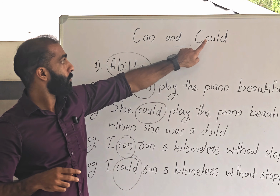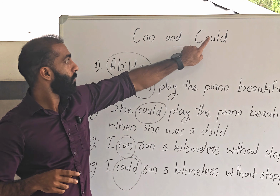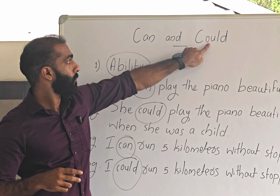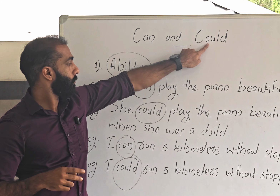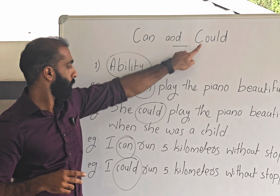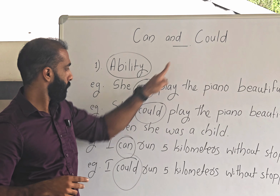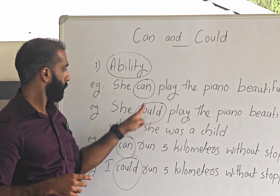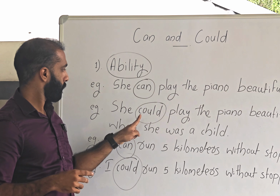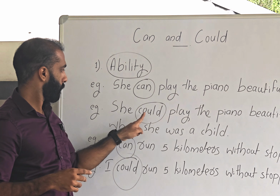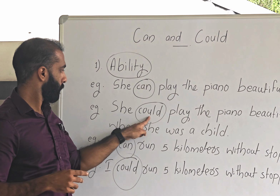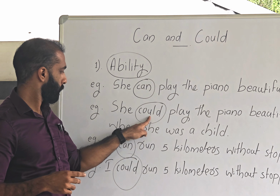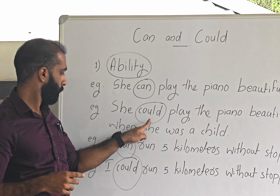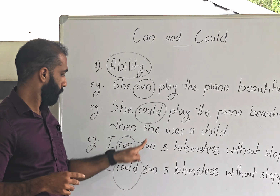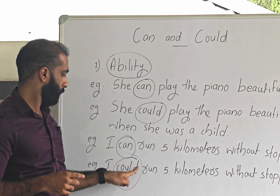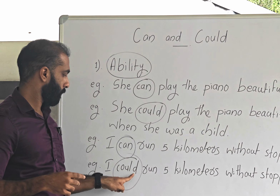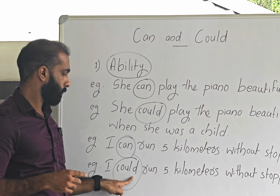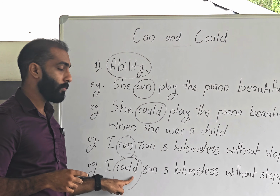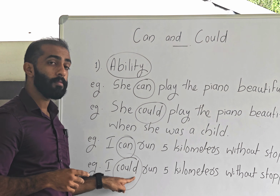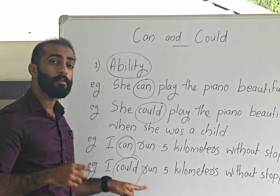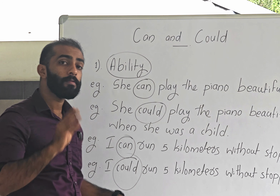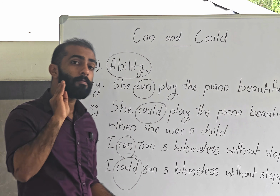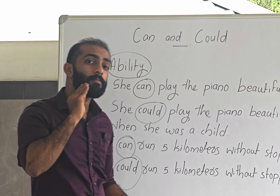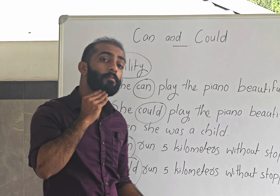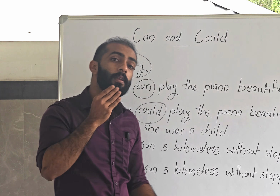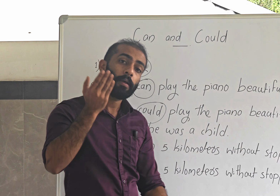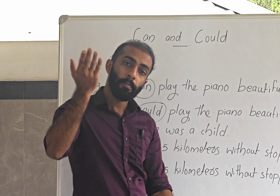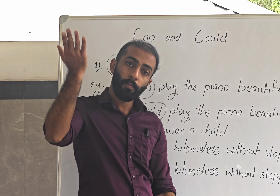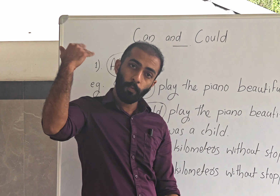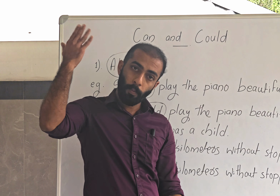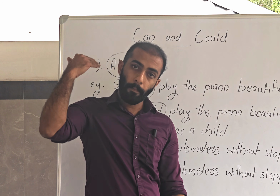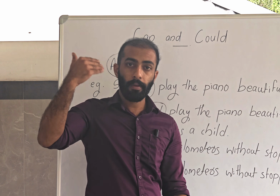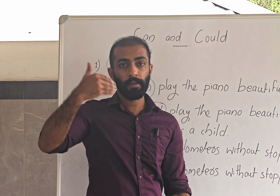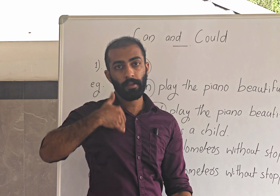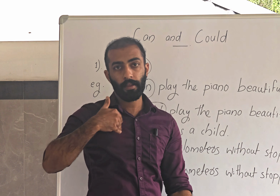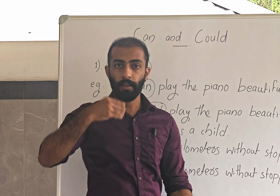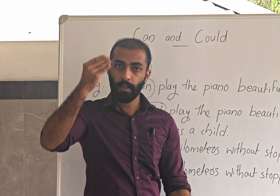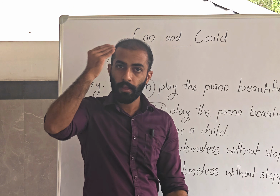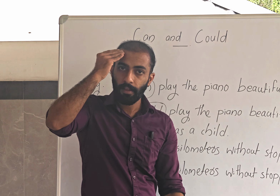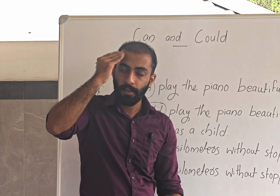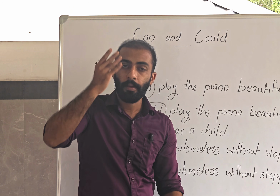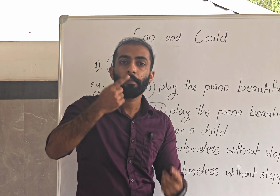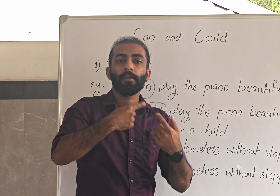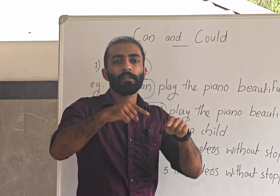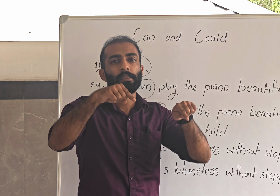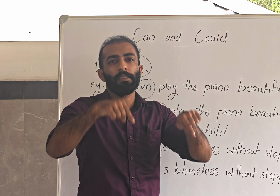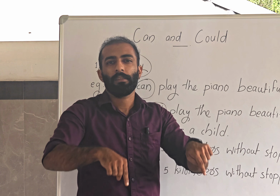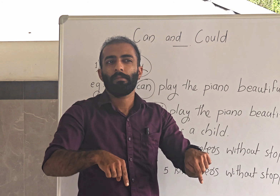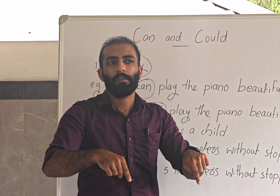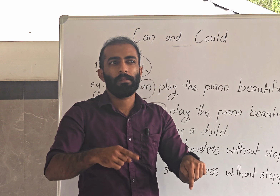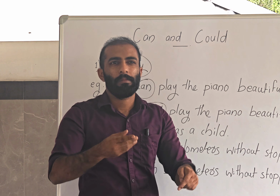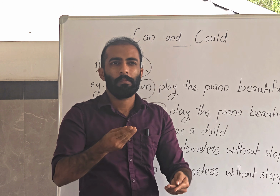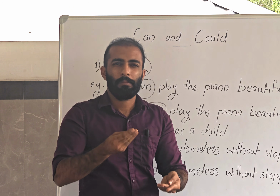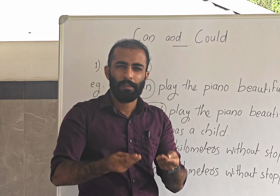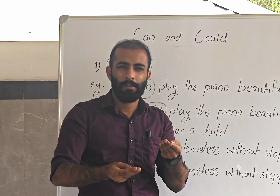കുഡ് എന്നുള്ളത് നമുക്ക് പണ്ട് ചെയ്യാൻ കഴിഞ്ഞിരുന്ന കാര്യത്തെക്കുറിച്ചും സൂചിപ്പിക്കുന്നതിന് വേണ്ടി ഉപയോഗിക്കാൻ കഴിയും.